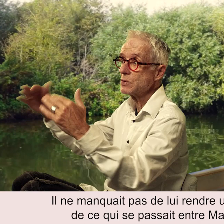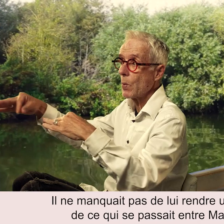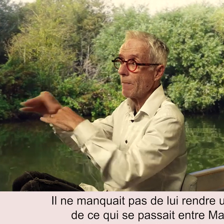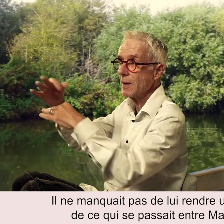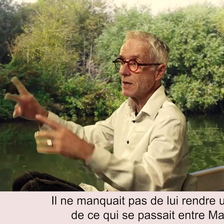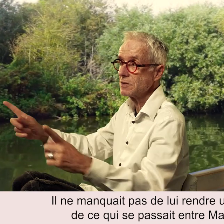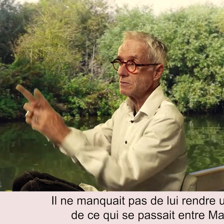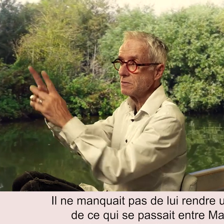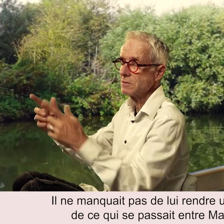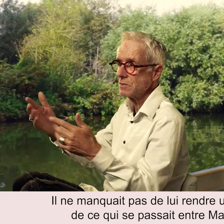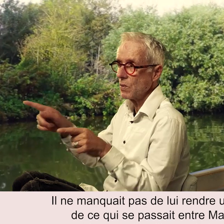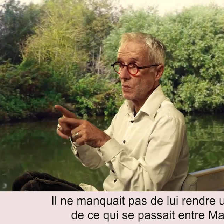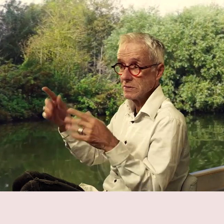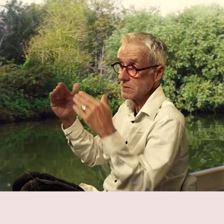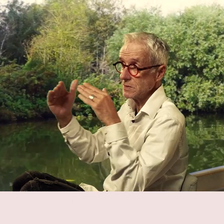plusieurs occasions de se parler.